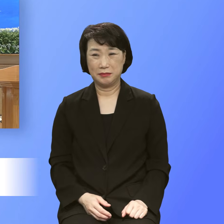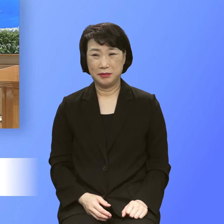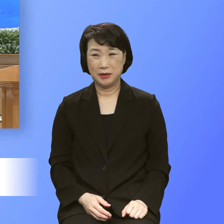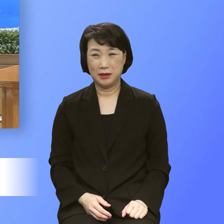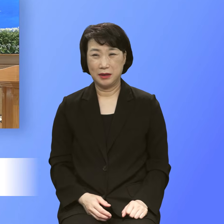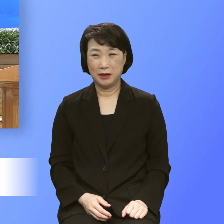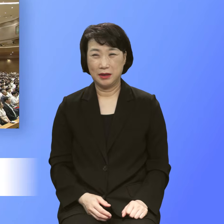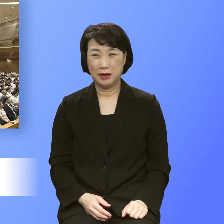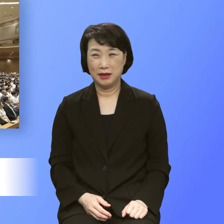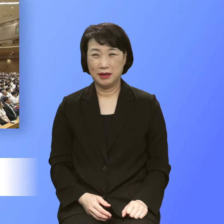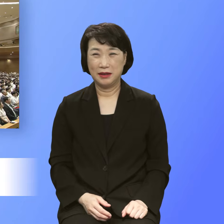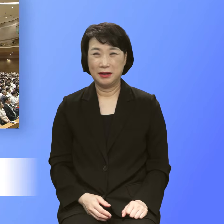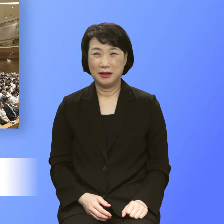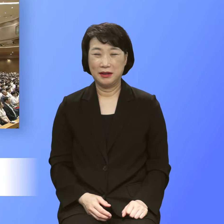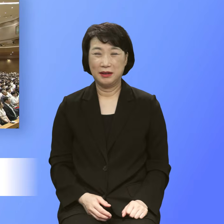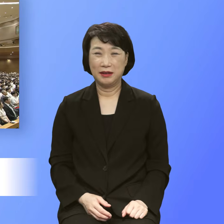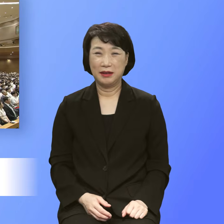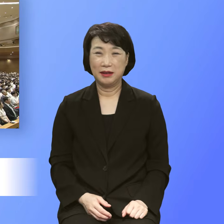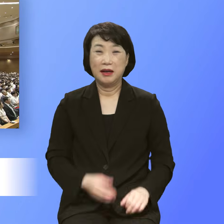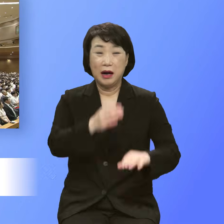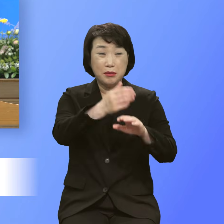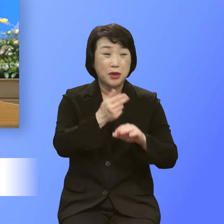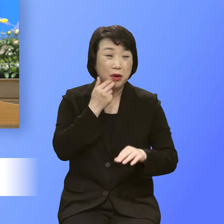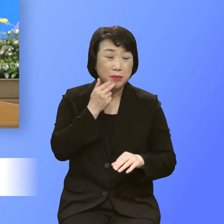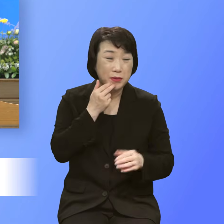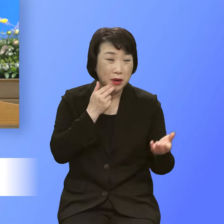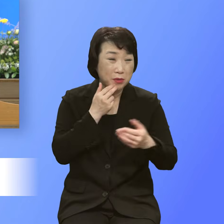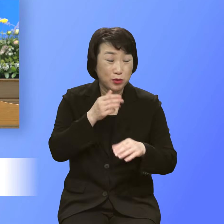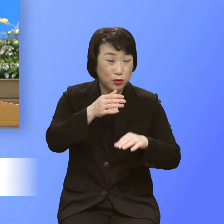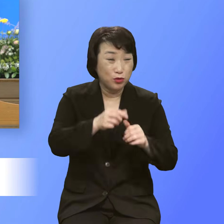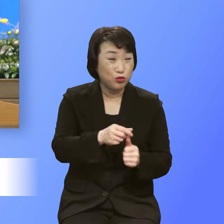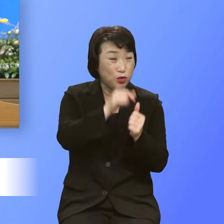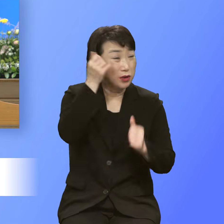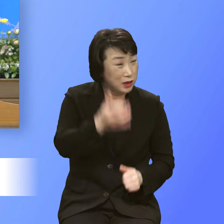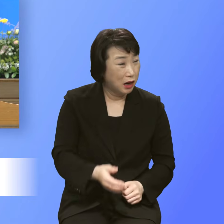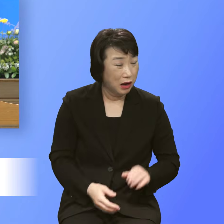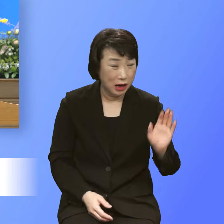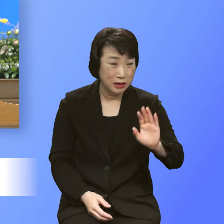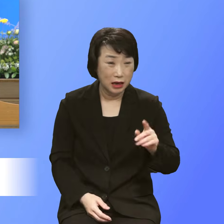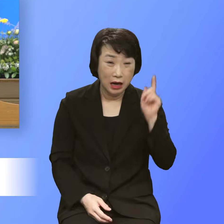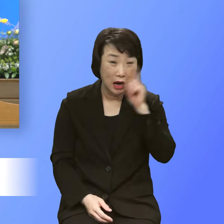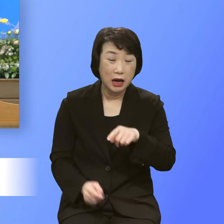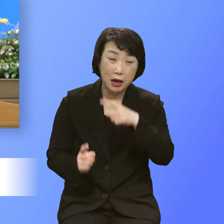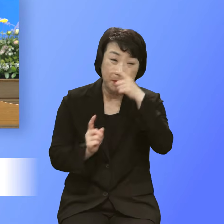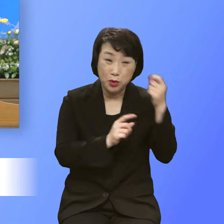생각해봐. 감사 없는 자 속에 악한 미혹의 영과 귀신의 영은